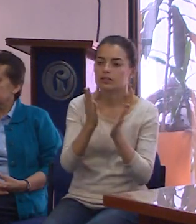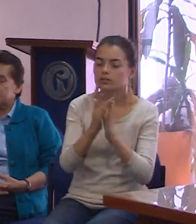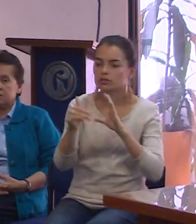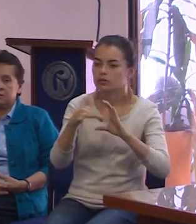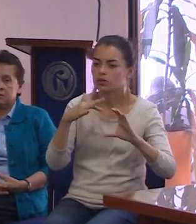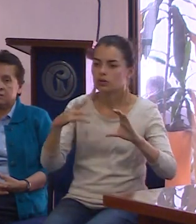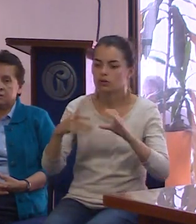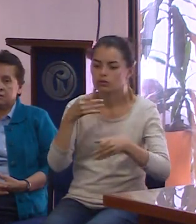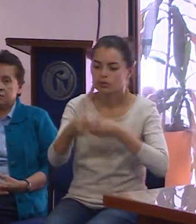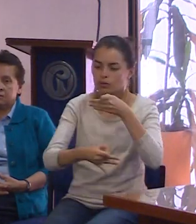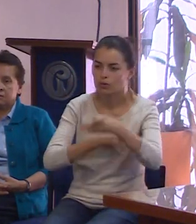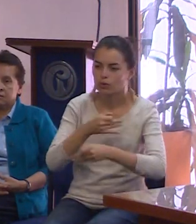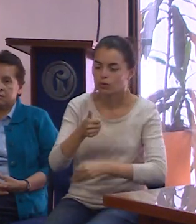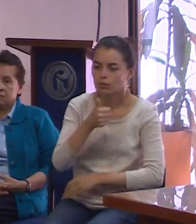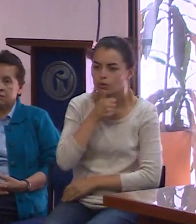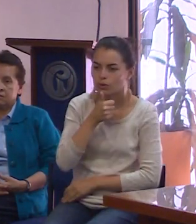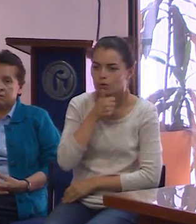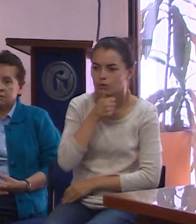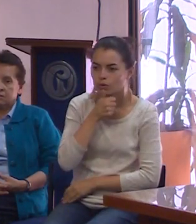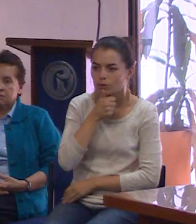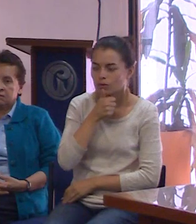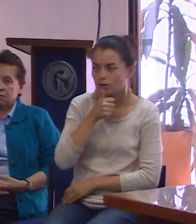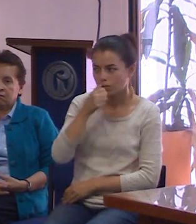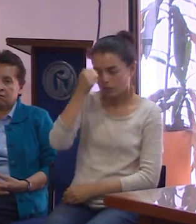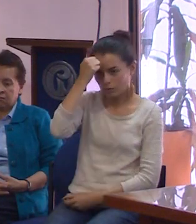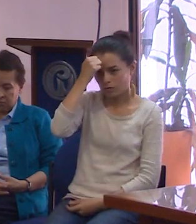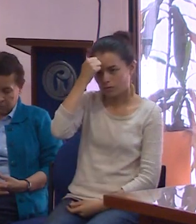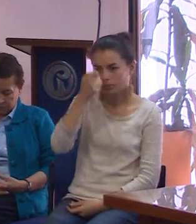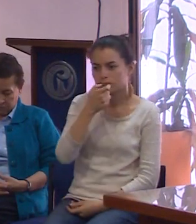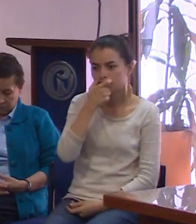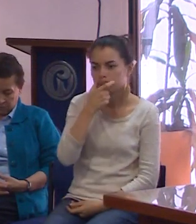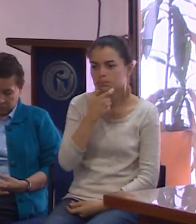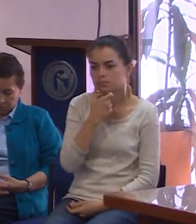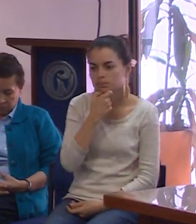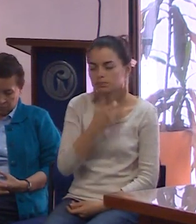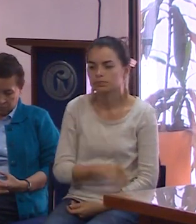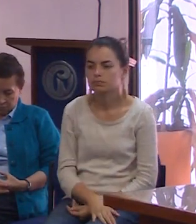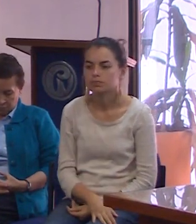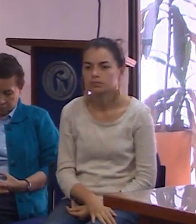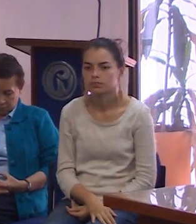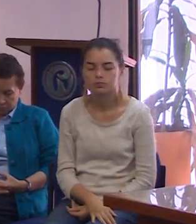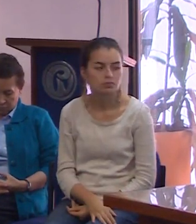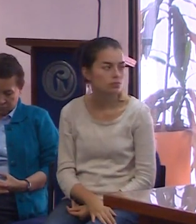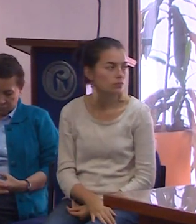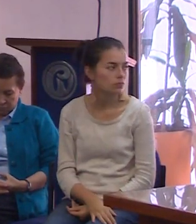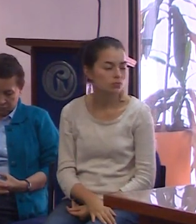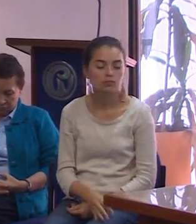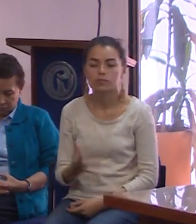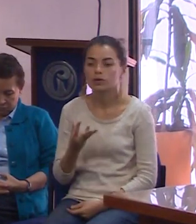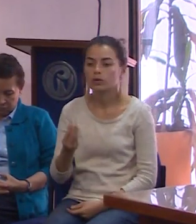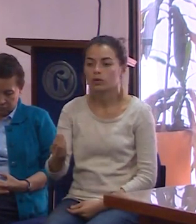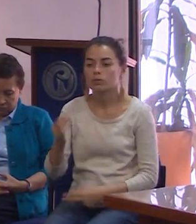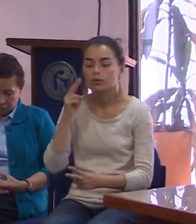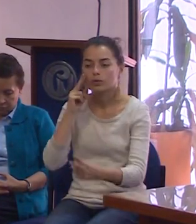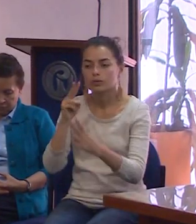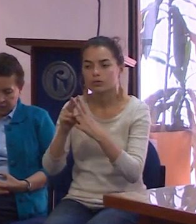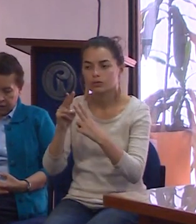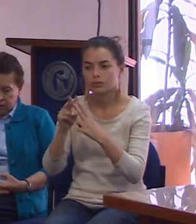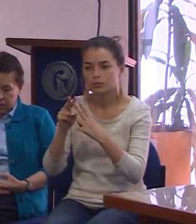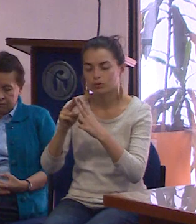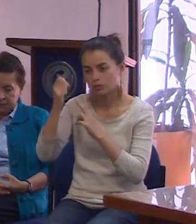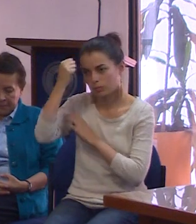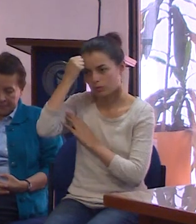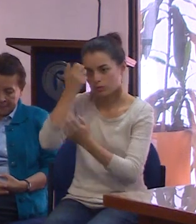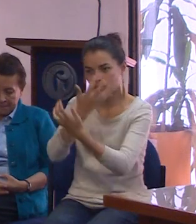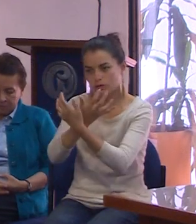sistemas acuáticos de la región andina, Sara, con el profesor Francisco Medellín. El grupo Conocimiento Profesional del Profesor en Ciencias, con